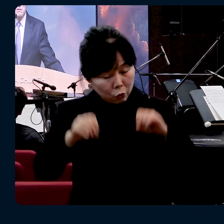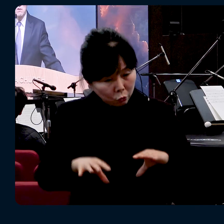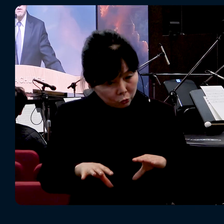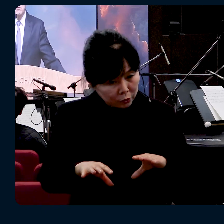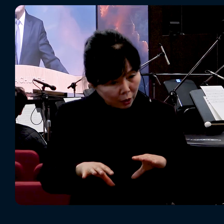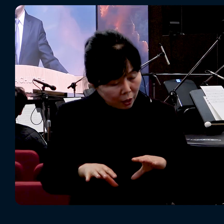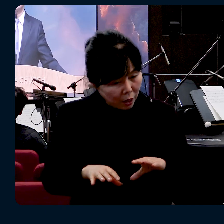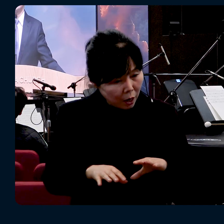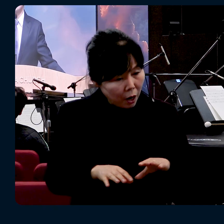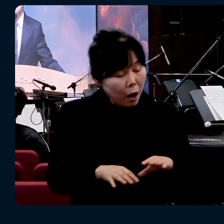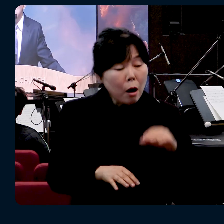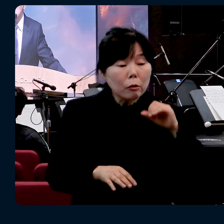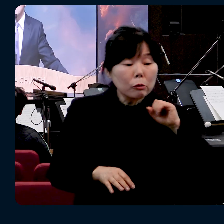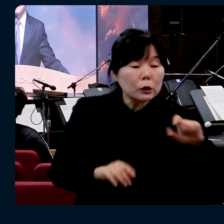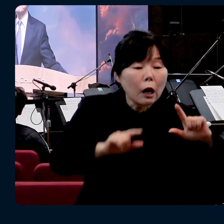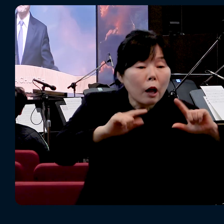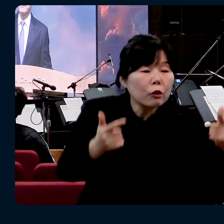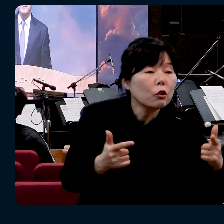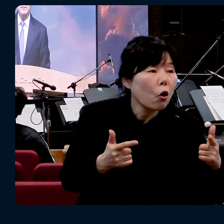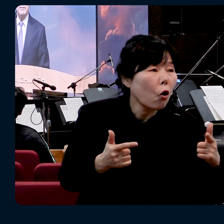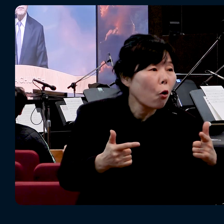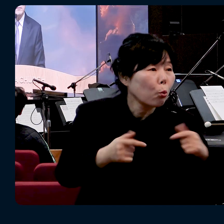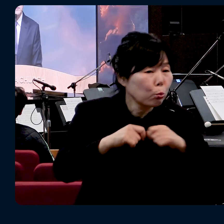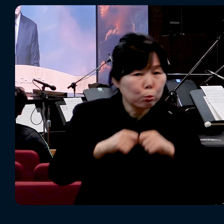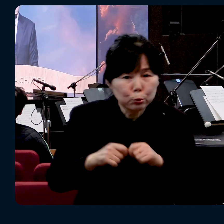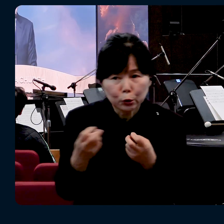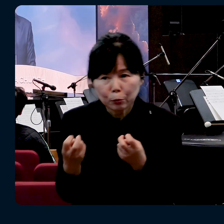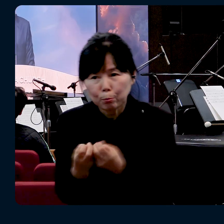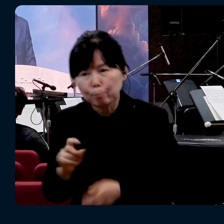허탄한 데 두지 않는 것, 그건 또 구체적으로 무엇일까?